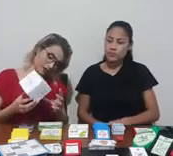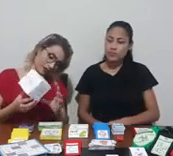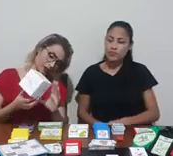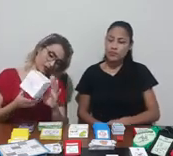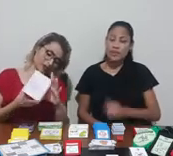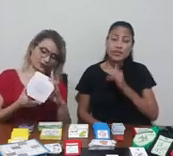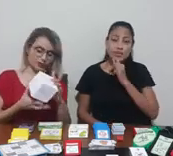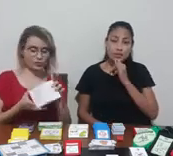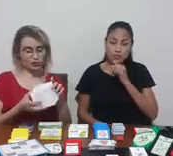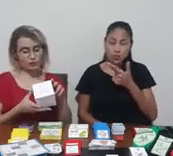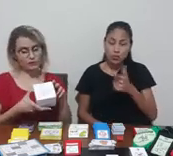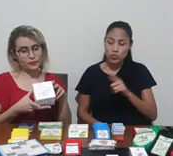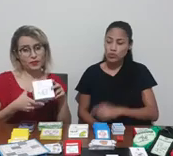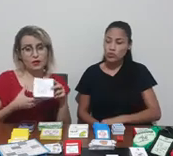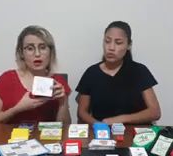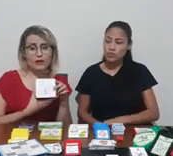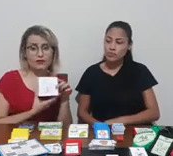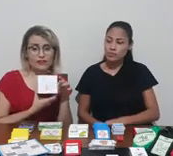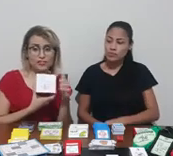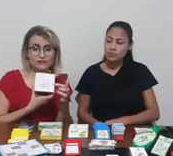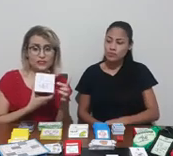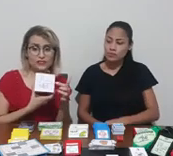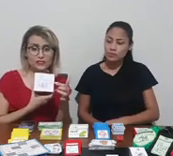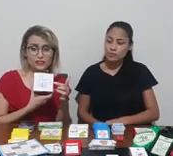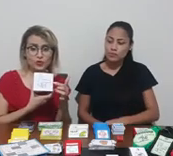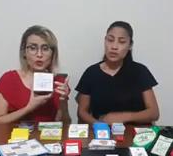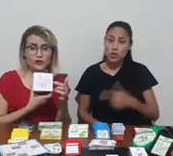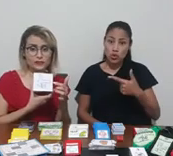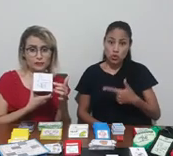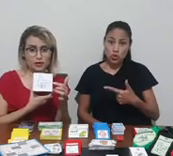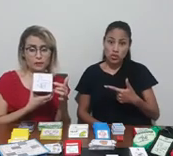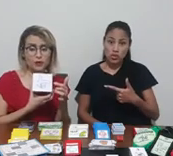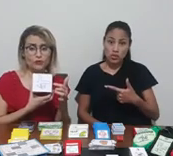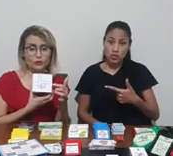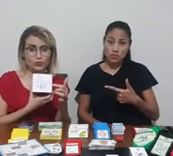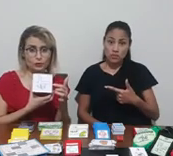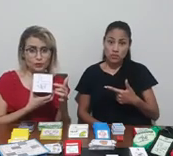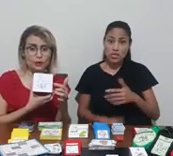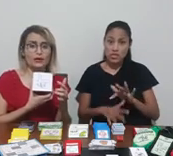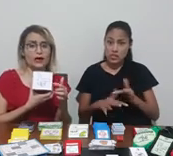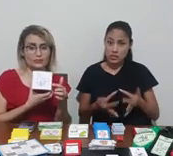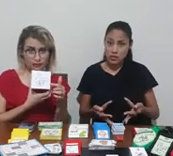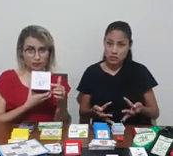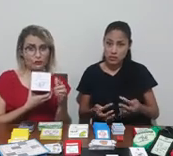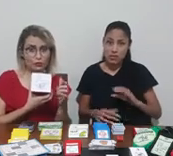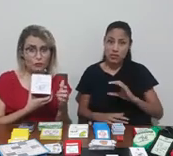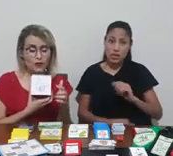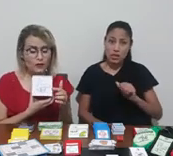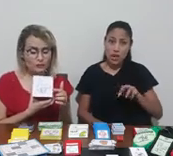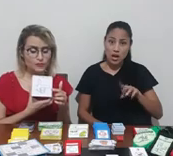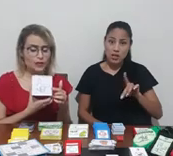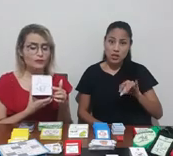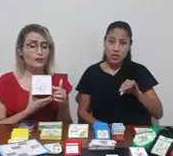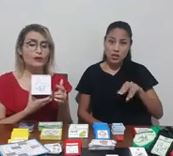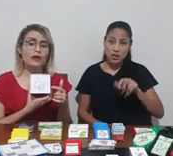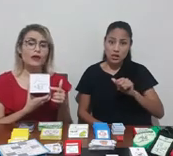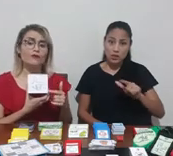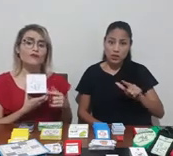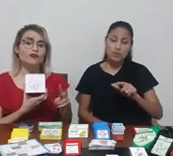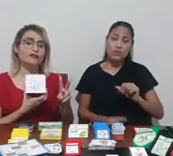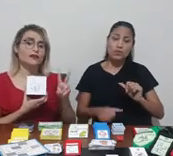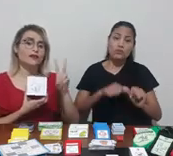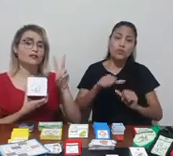eu ver aqui para vocês, ó. Ao invés de fazer esse 2, que é para um número cardinal normal, certo?